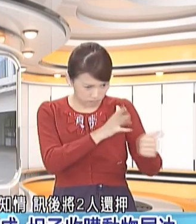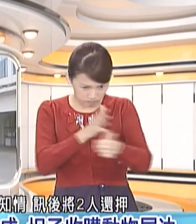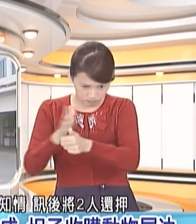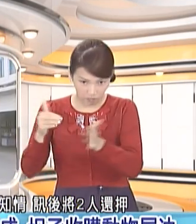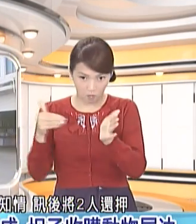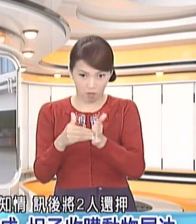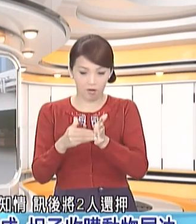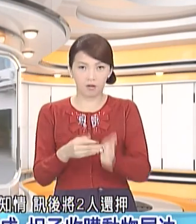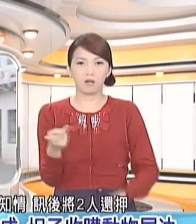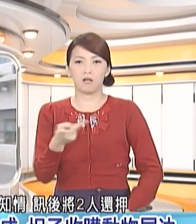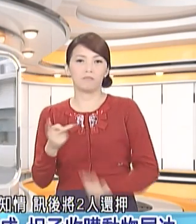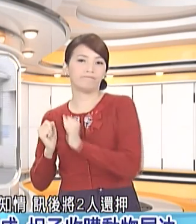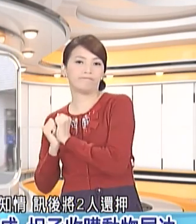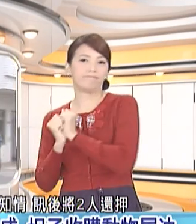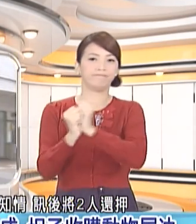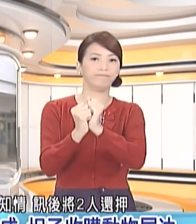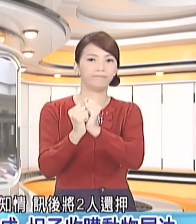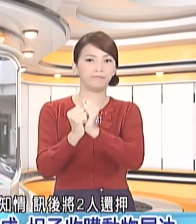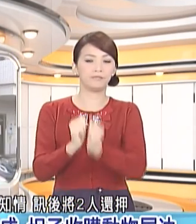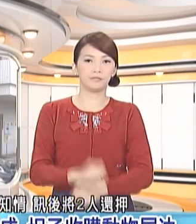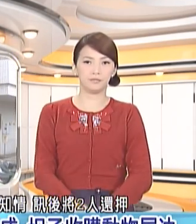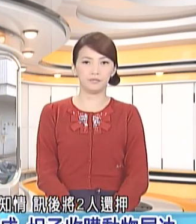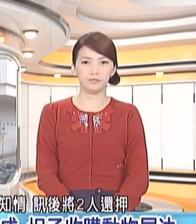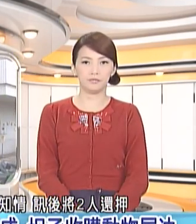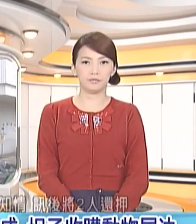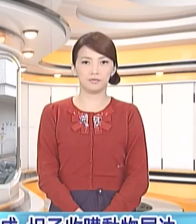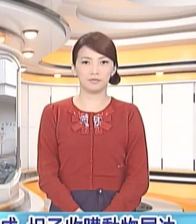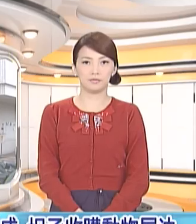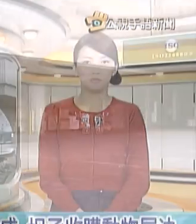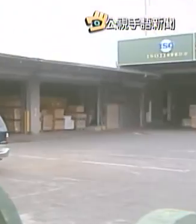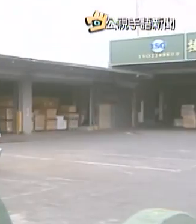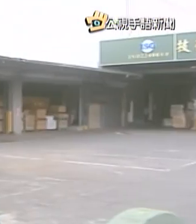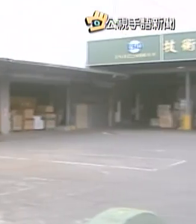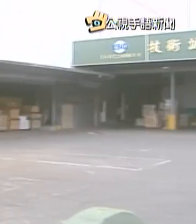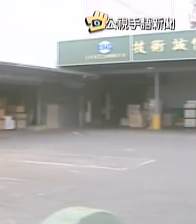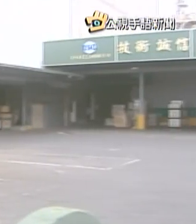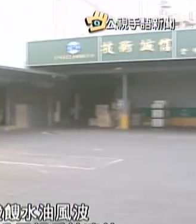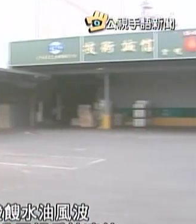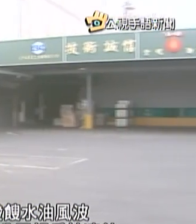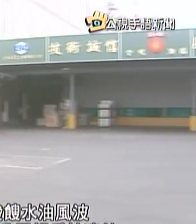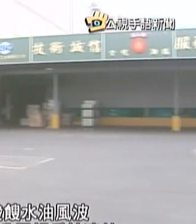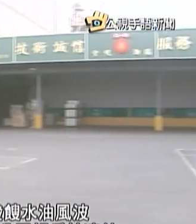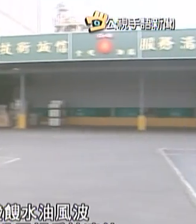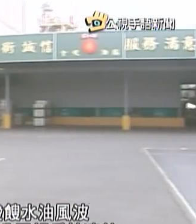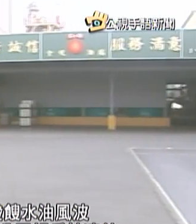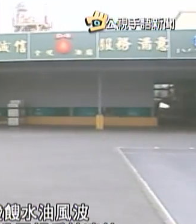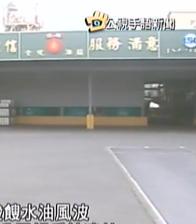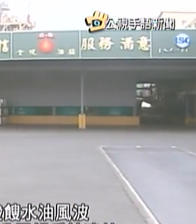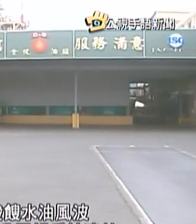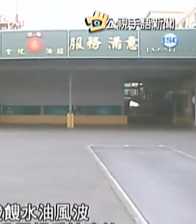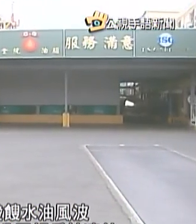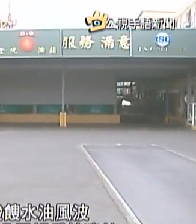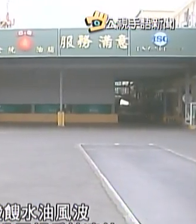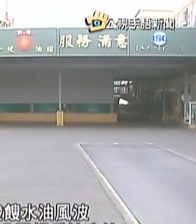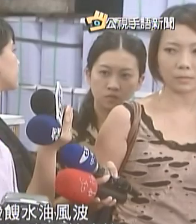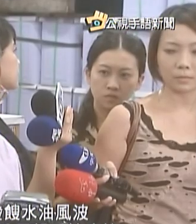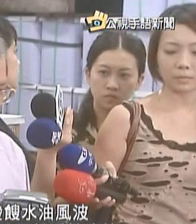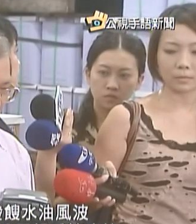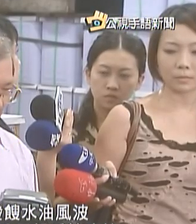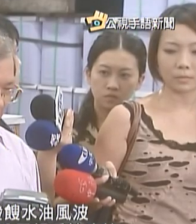情，讯后将两人还押。强冠爆发搜水油风波，董座遭收押，公司账户被冻结，